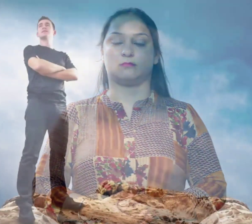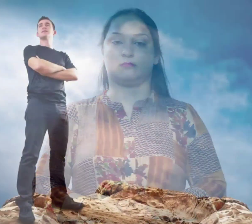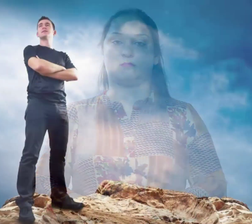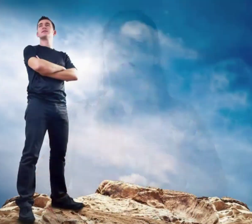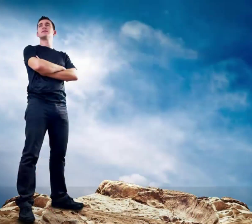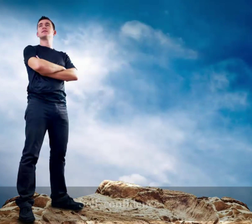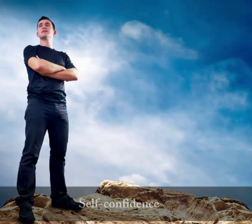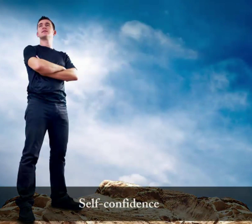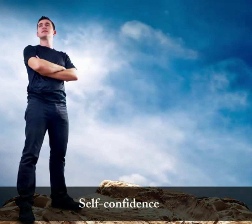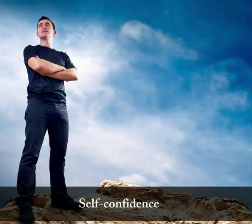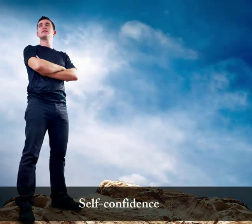आत्मविश्वास।